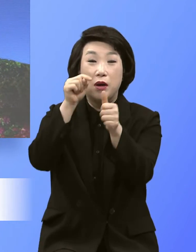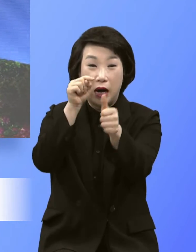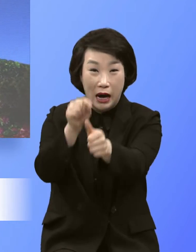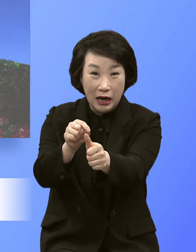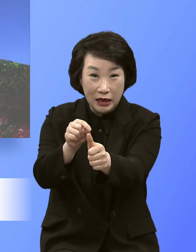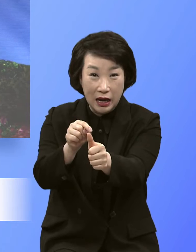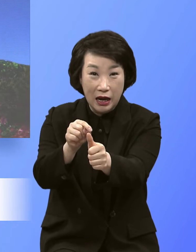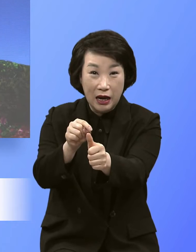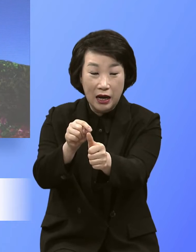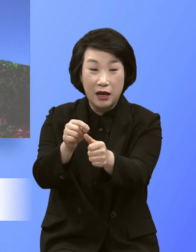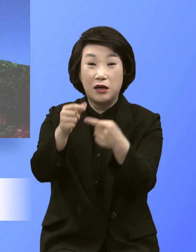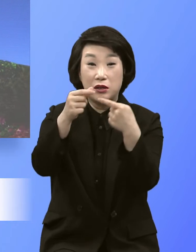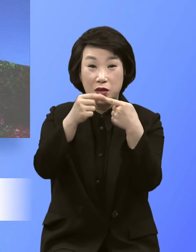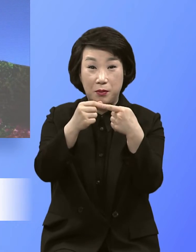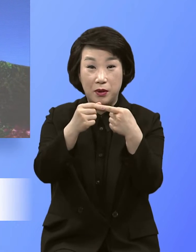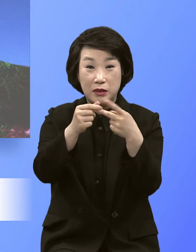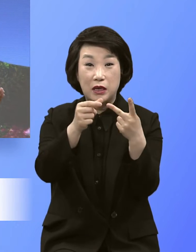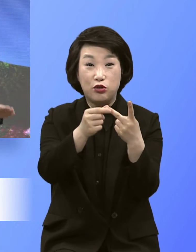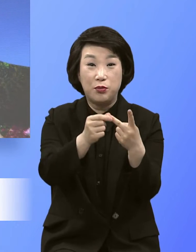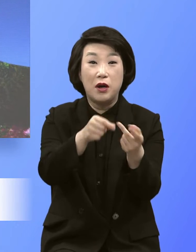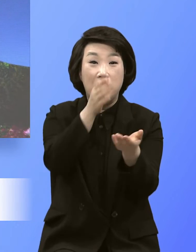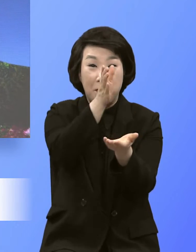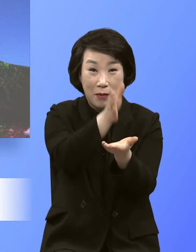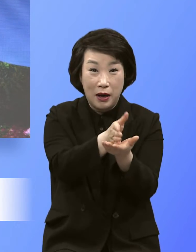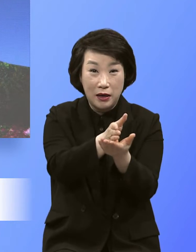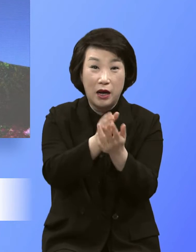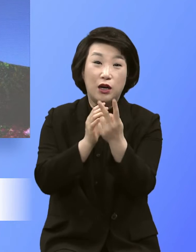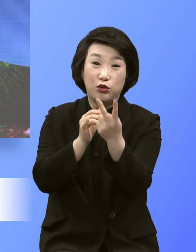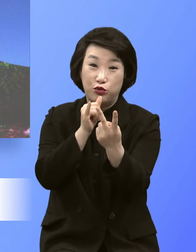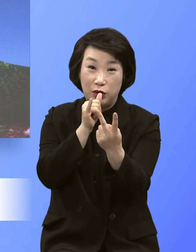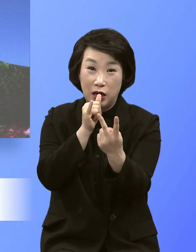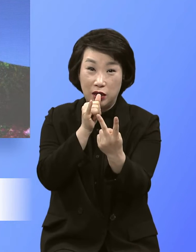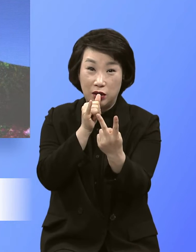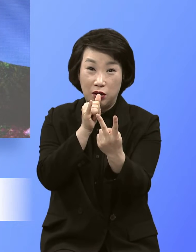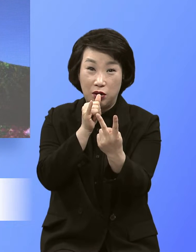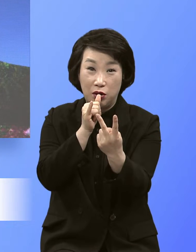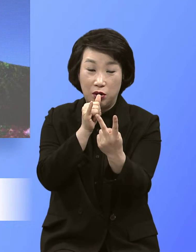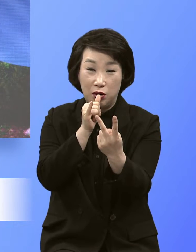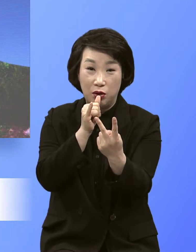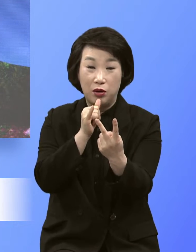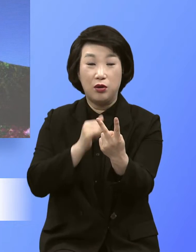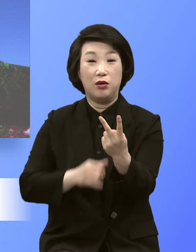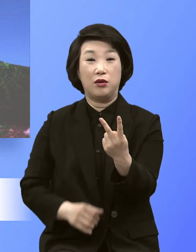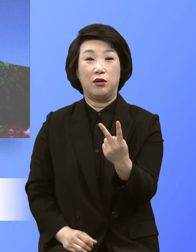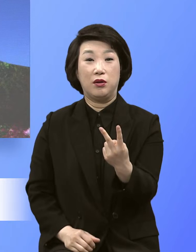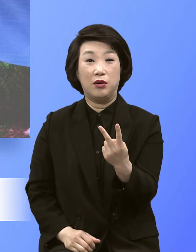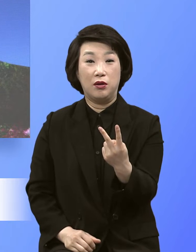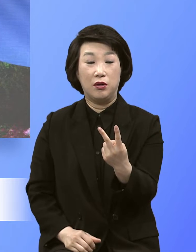하라는 명령과 하지 말라는 문명으로 되어 있는데